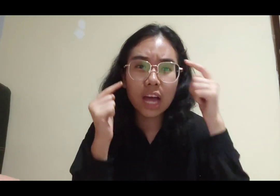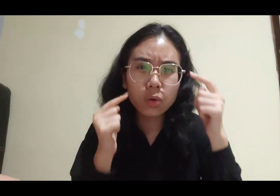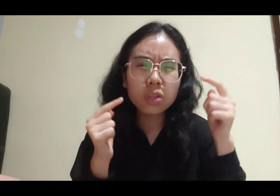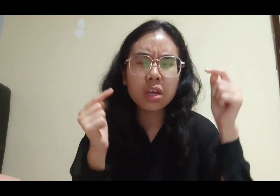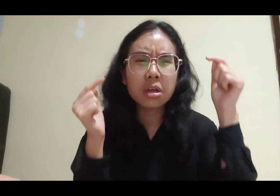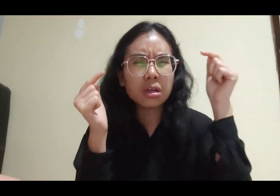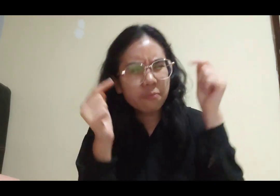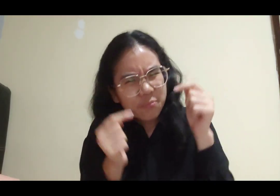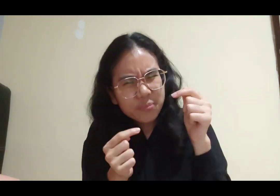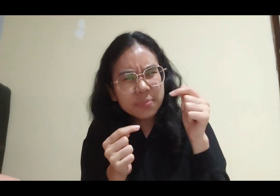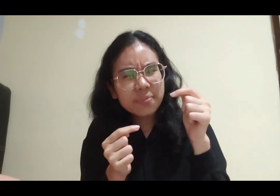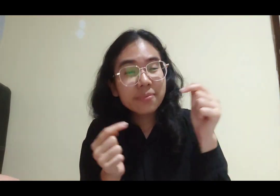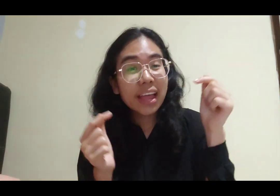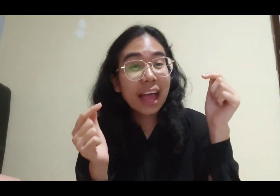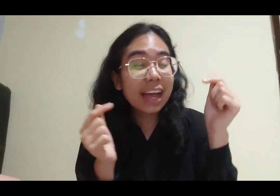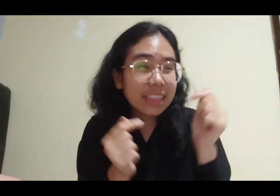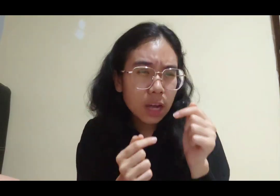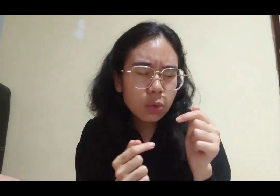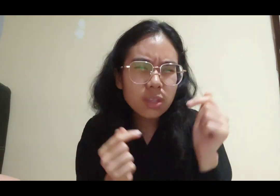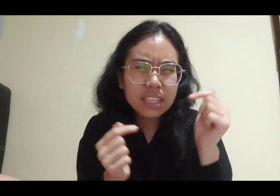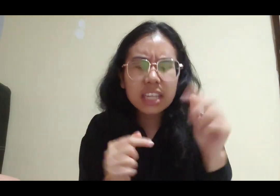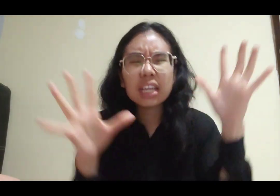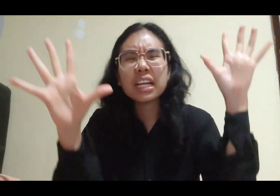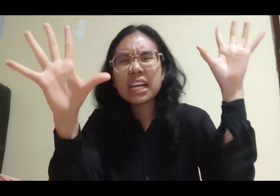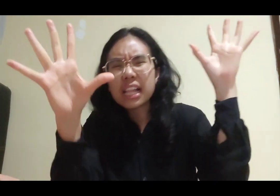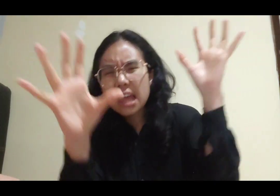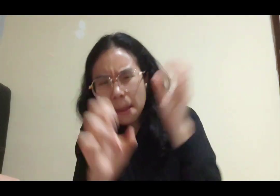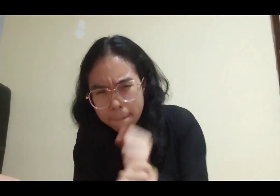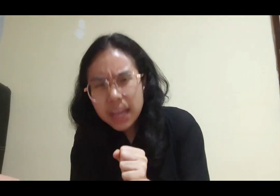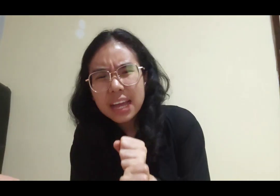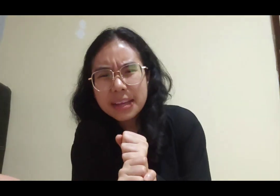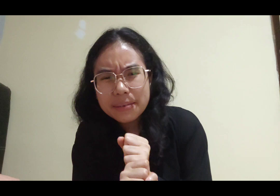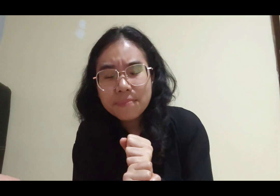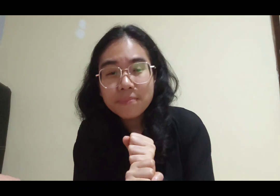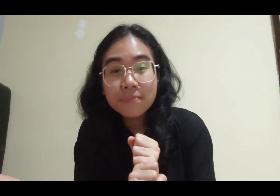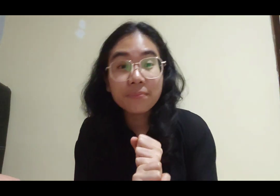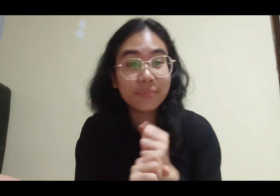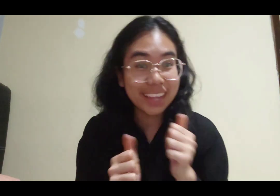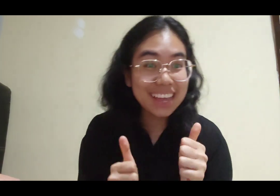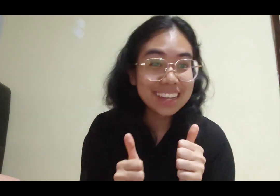harus agak takut, sedih, kekelaman. Oke,